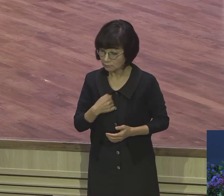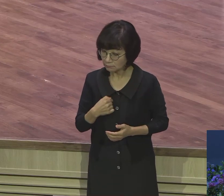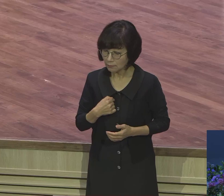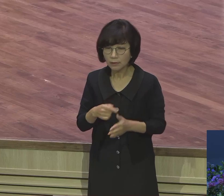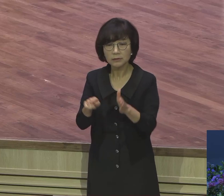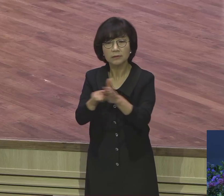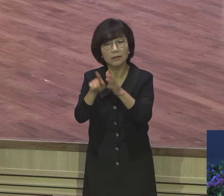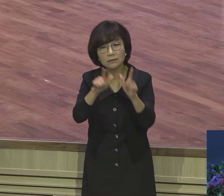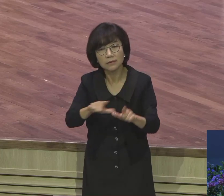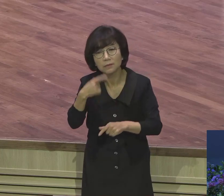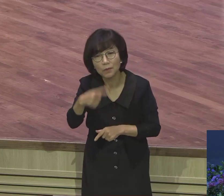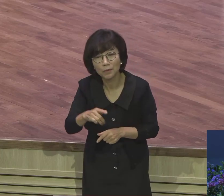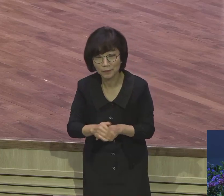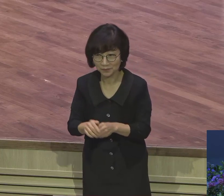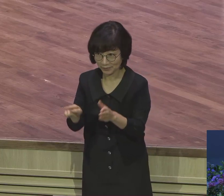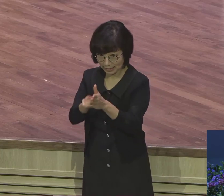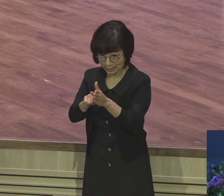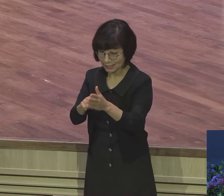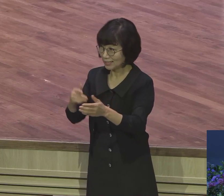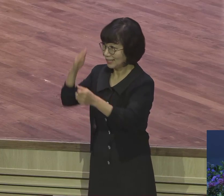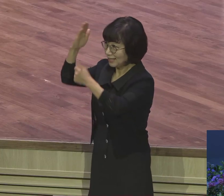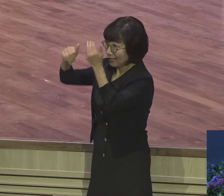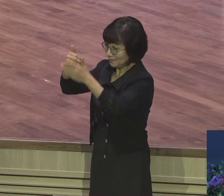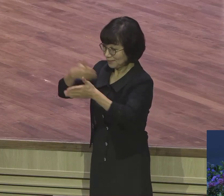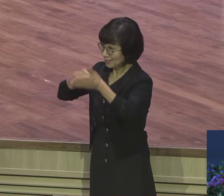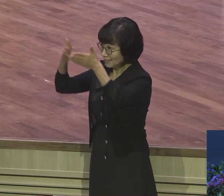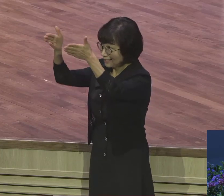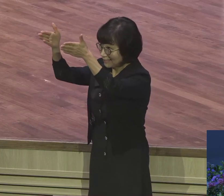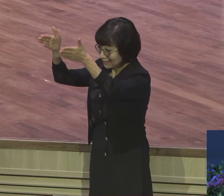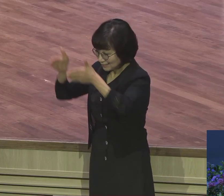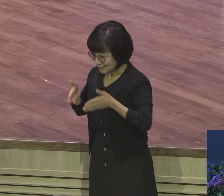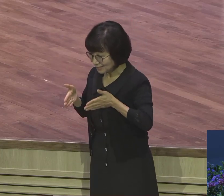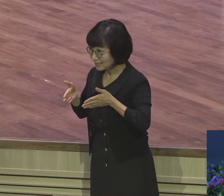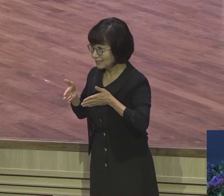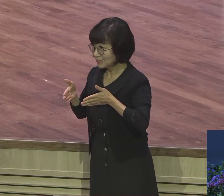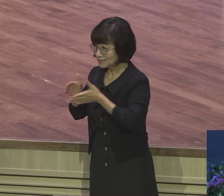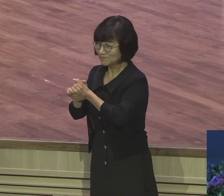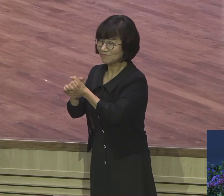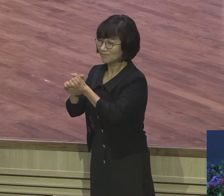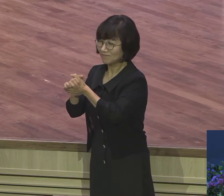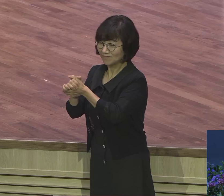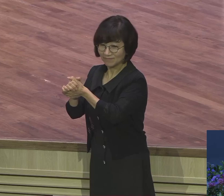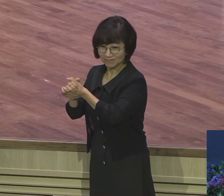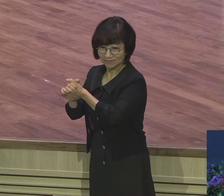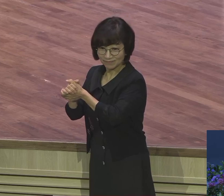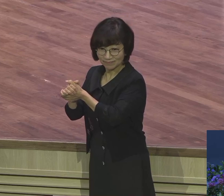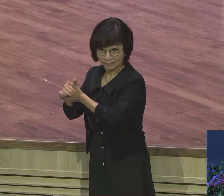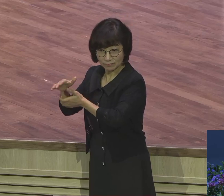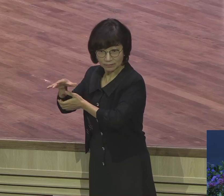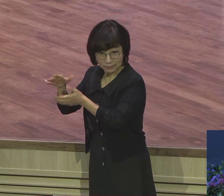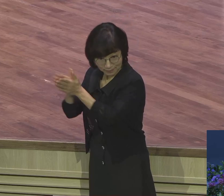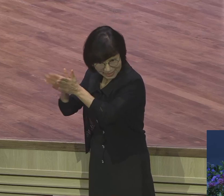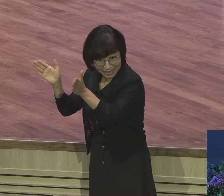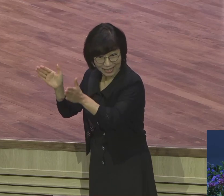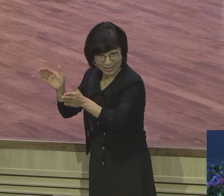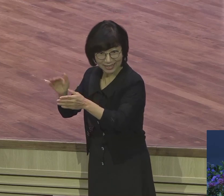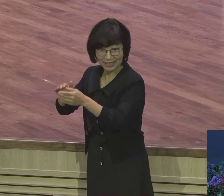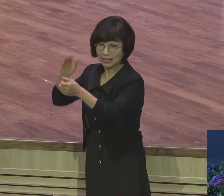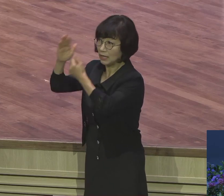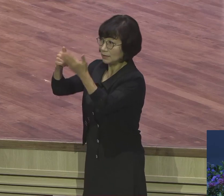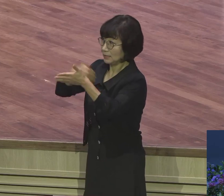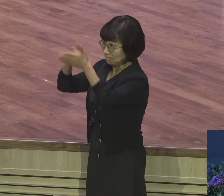하나님과 나와의 일대인 관계에서 출발을 합니다. 하나님과 나와의 일대일 관계입니다. 여기에